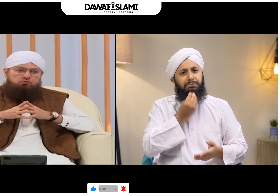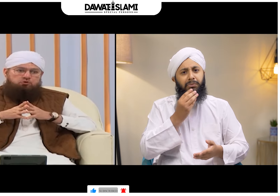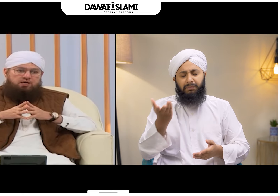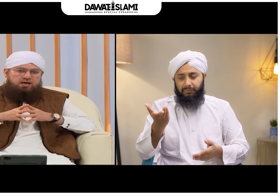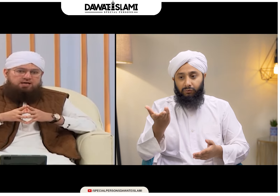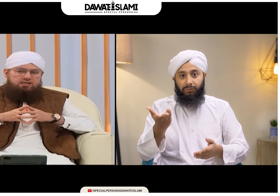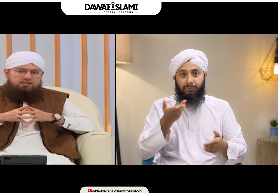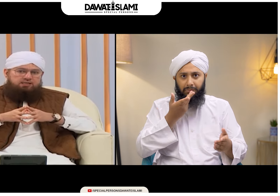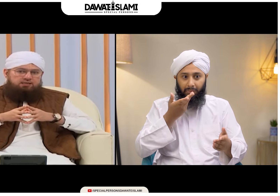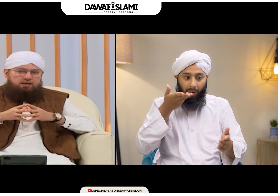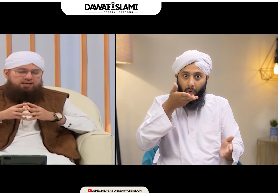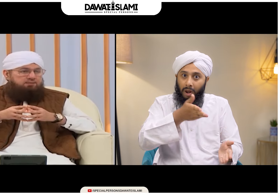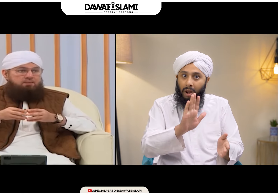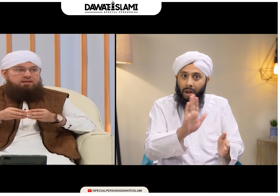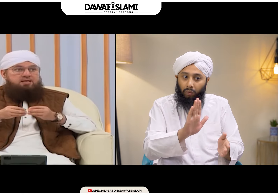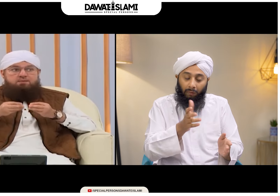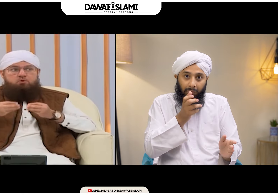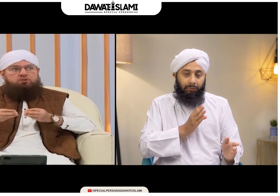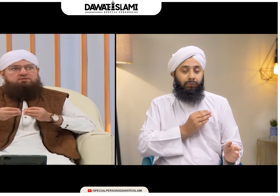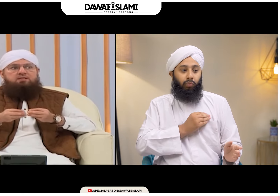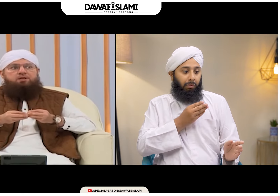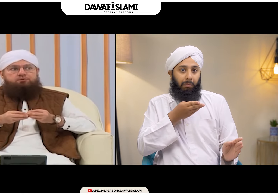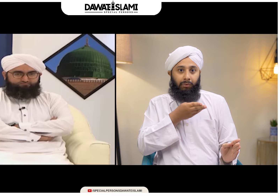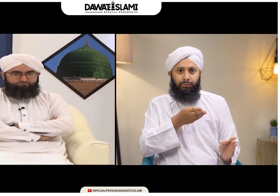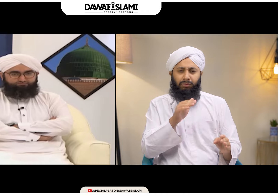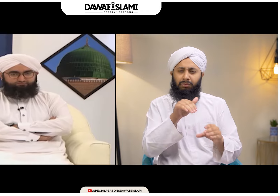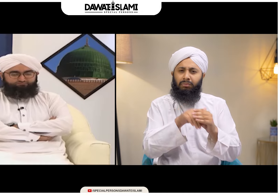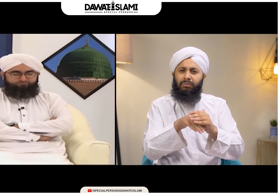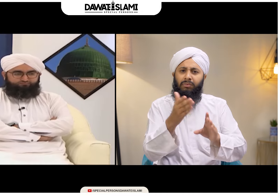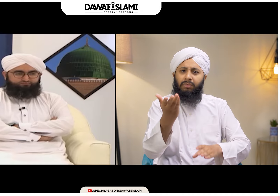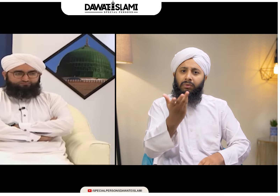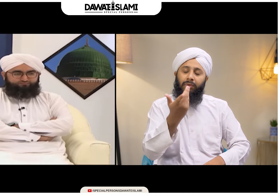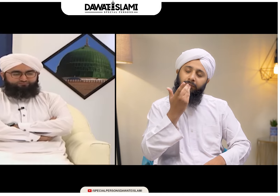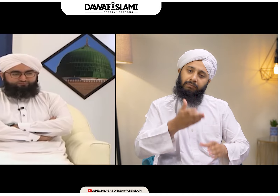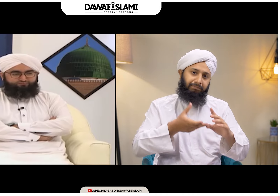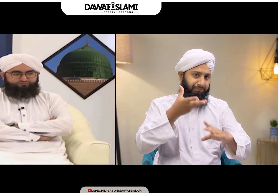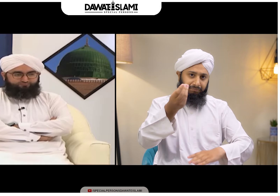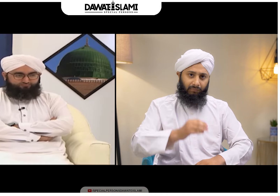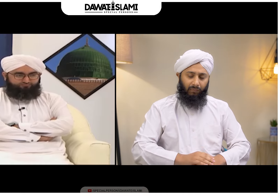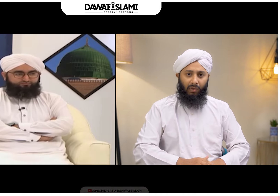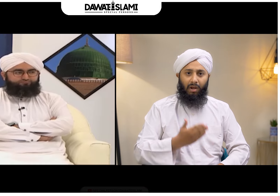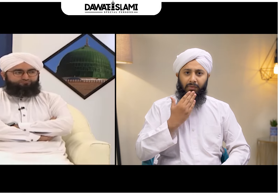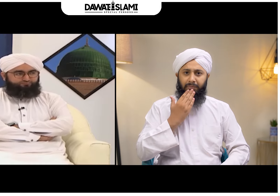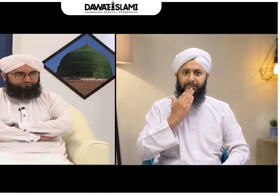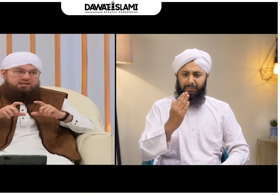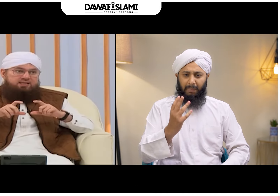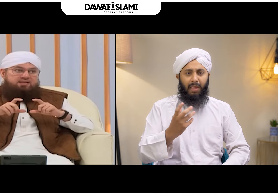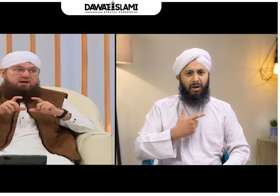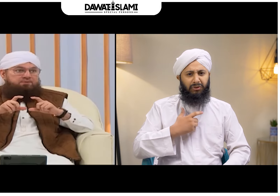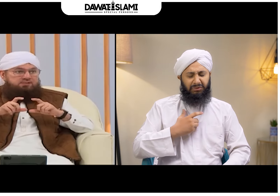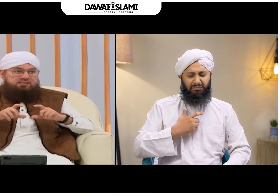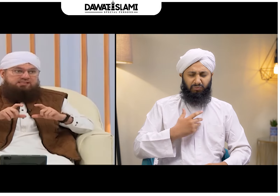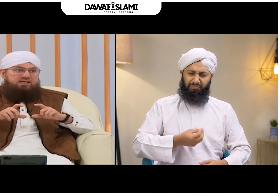دین تو جہاں ایسا معاملہ نہیں بھی ہوتا تھا وہاں ڈر رہے ہوتے تھے. اس کو تھوڑا سا سمجھ لیتے ہیں کہ یہ محمود نہیں ہے،